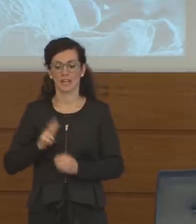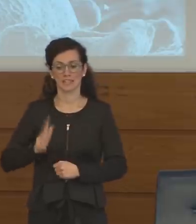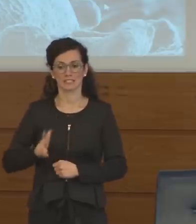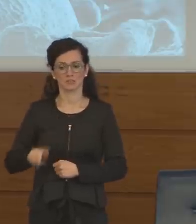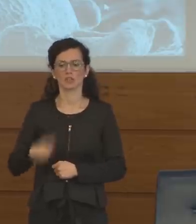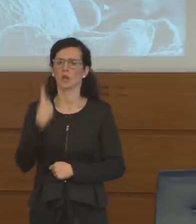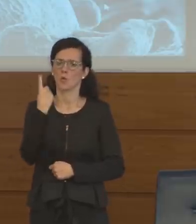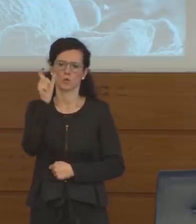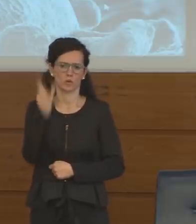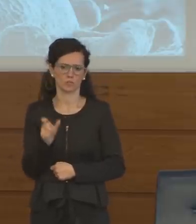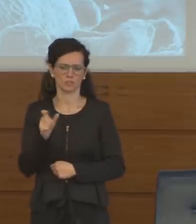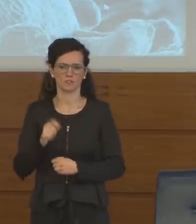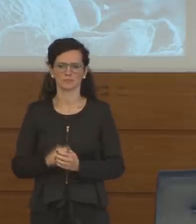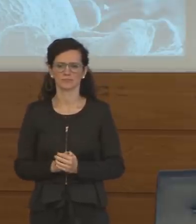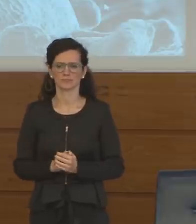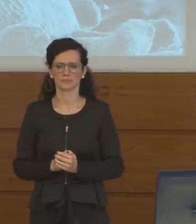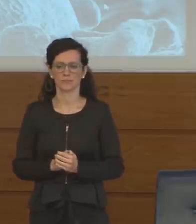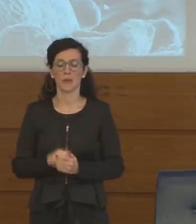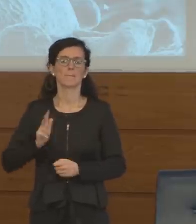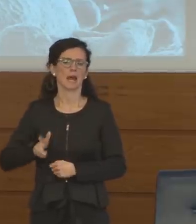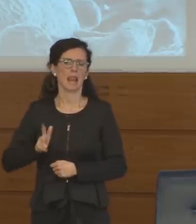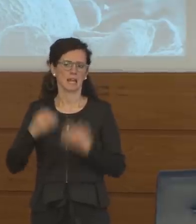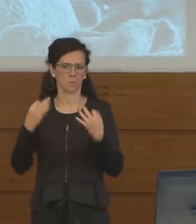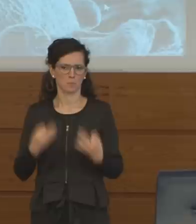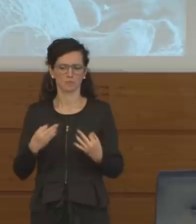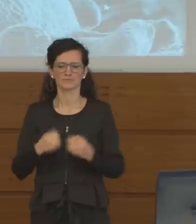Sicilia 1 unità, Palermo,